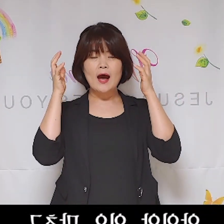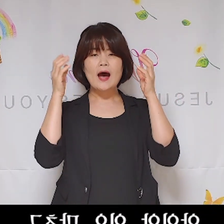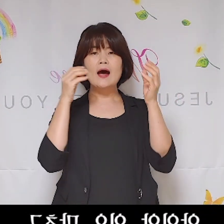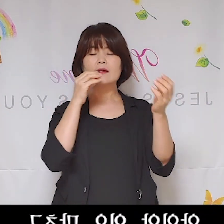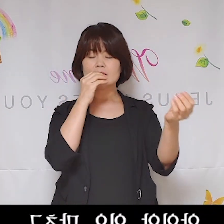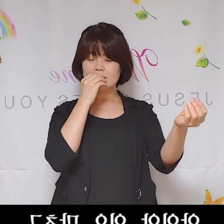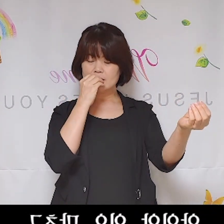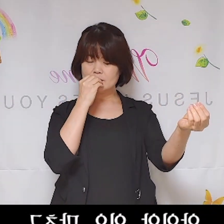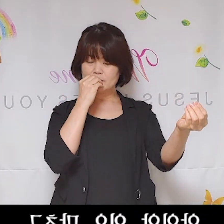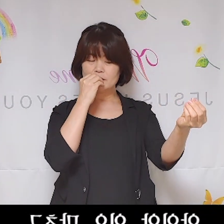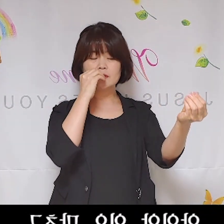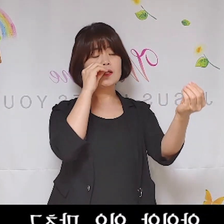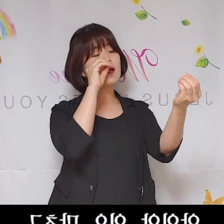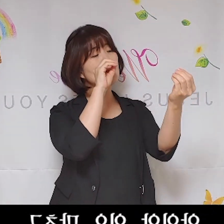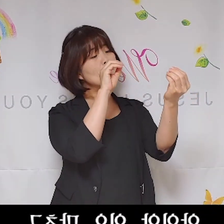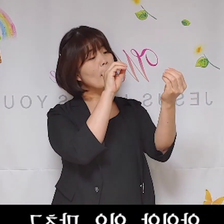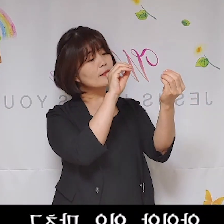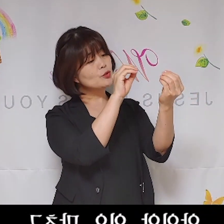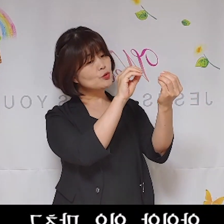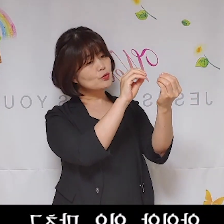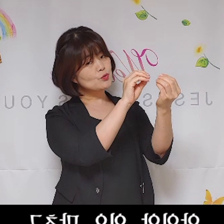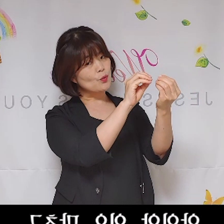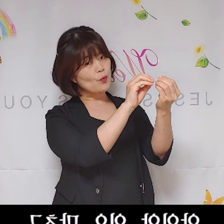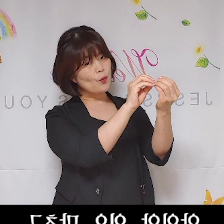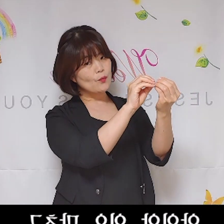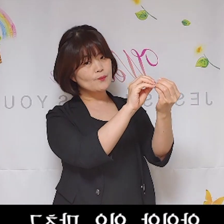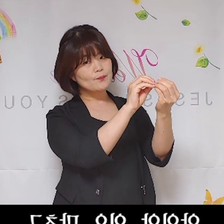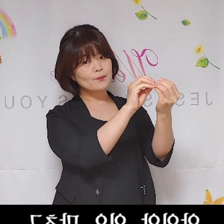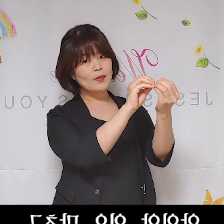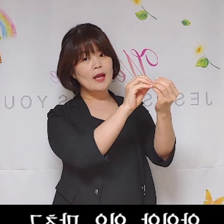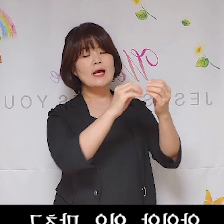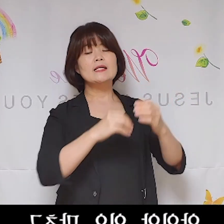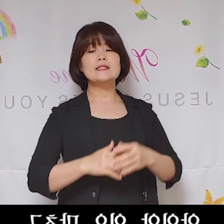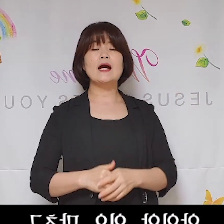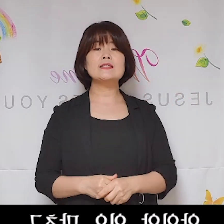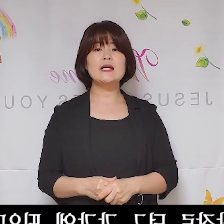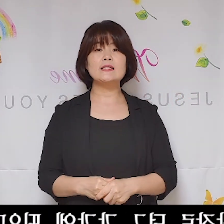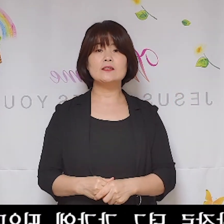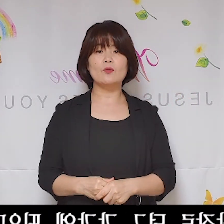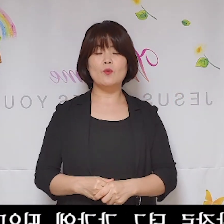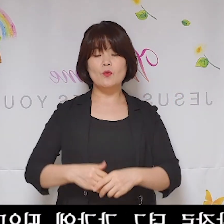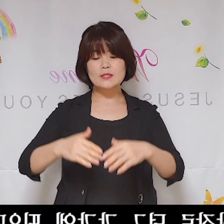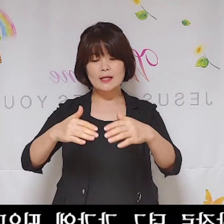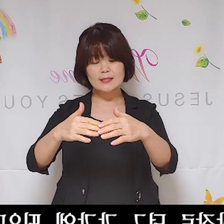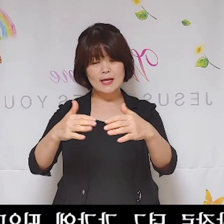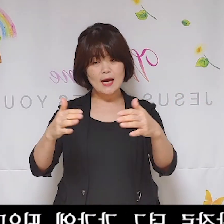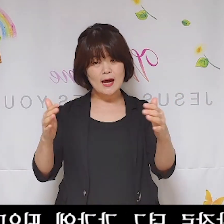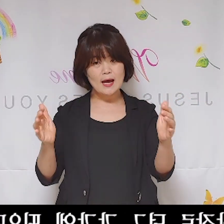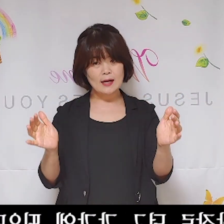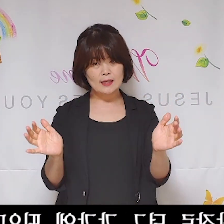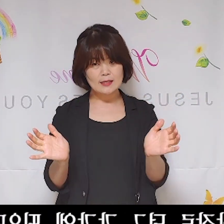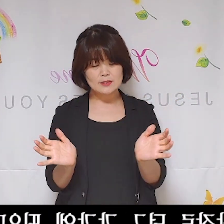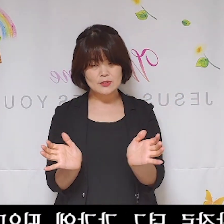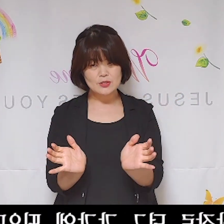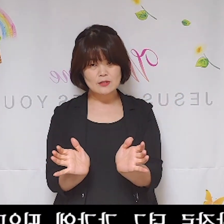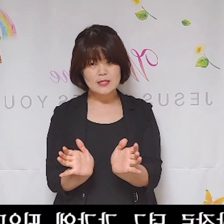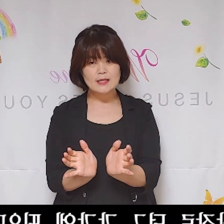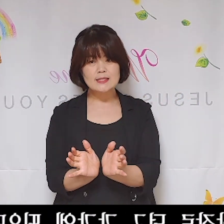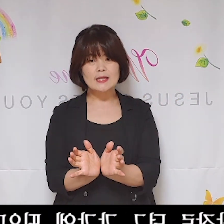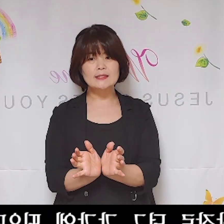아이와 입을 맞추고 상자를 덮고 아까 했었죠.